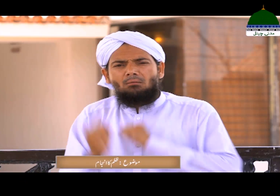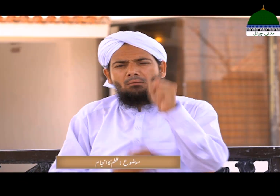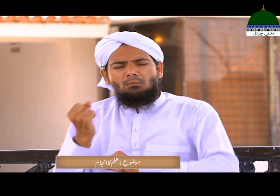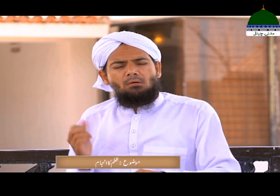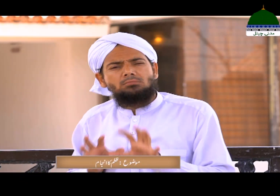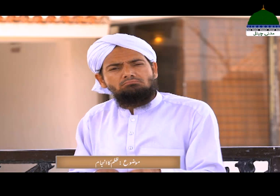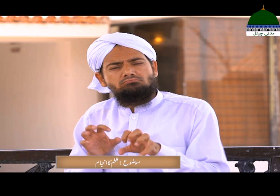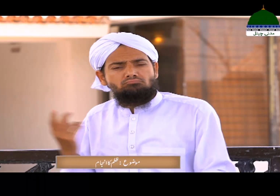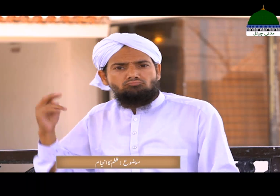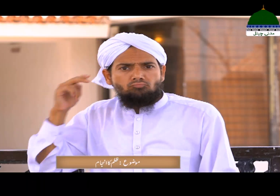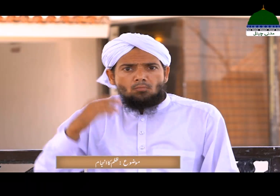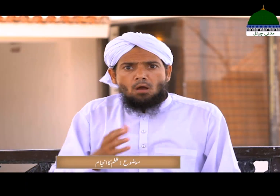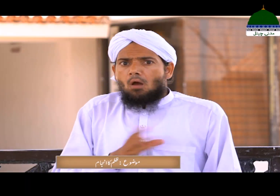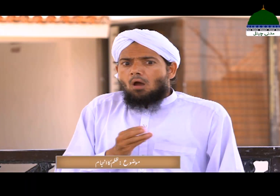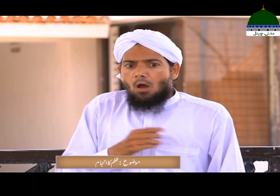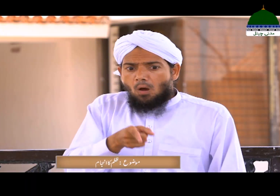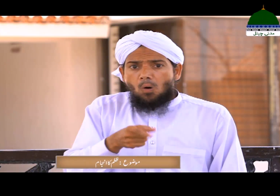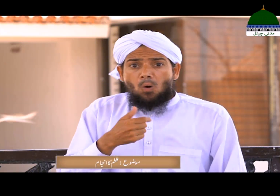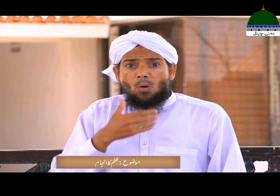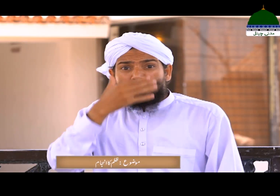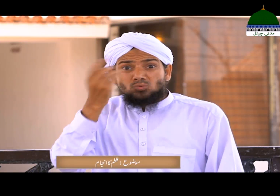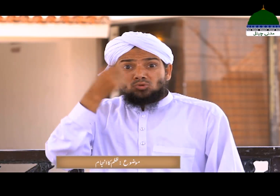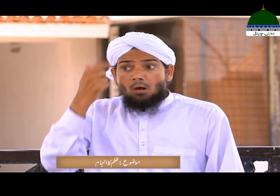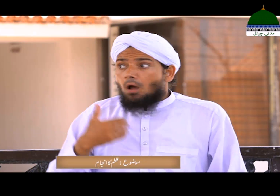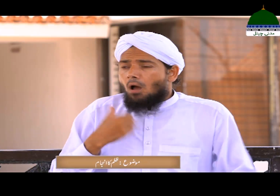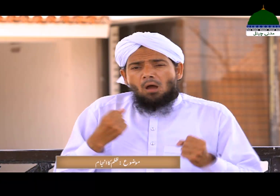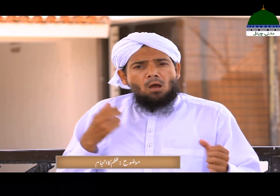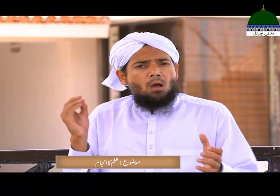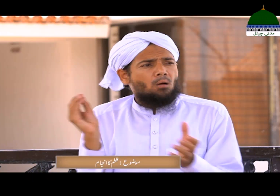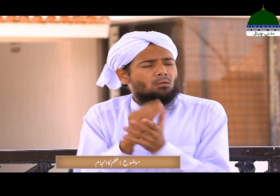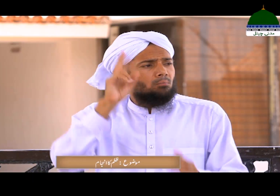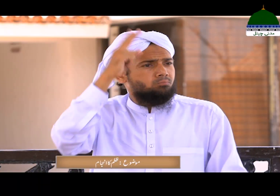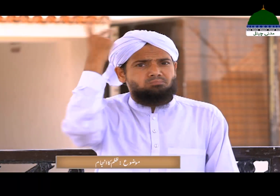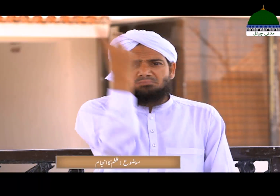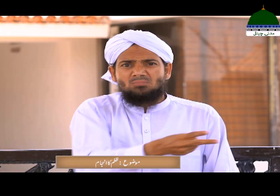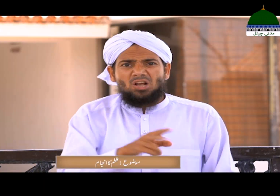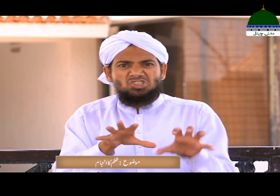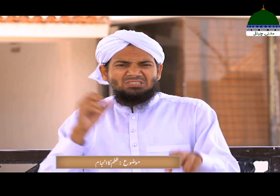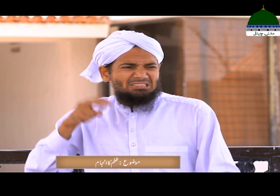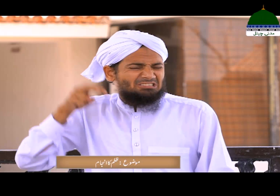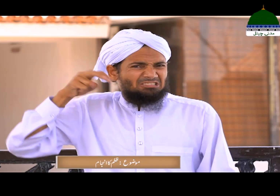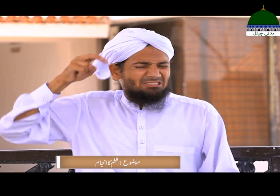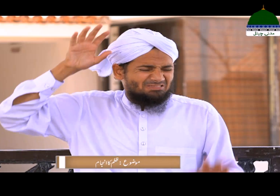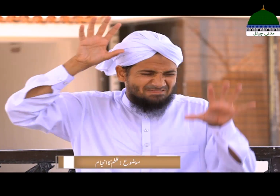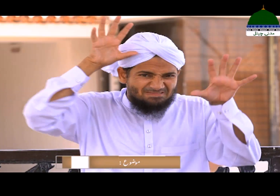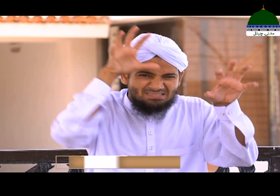ہوا۔ شیر کو دیکھ کر خوف کے مارے ڈاکو دور جا گرا۔ شیر نے جھپٹ کر اسے چیر پھاڑ